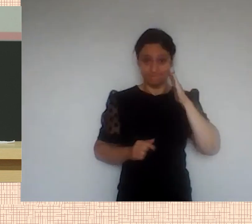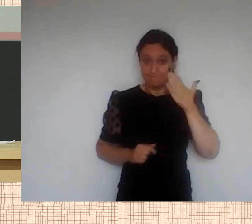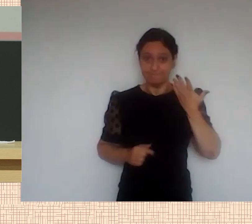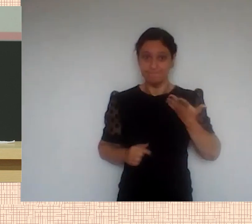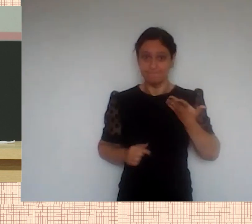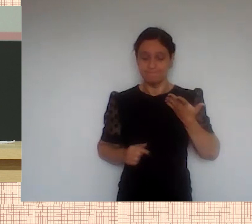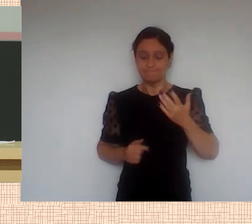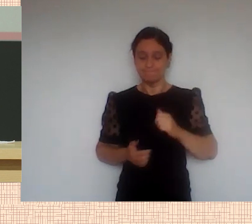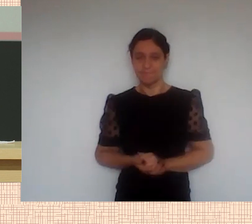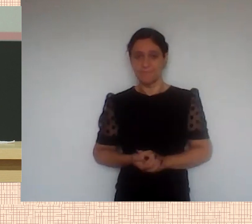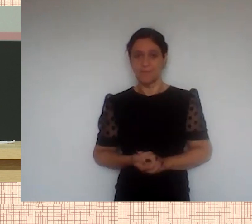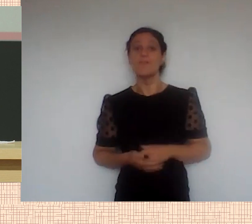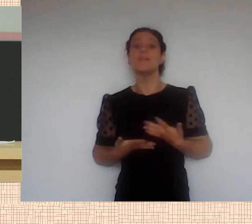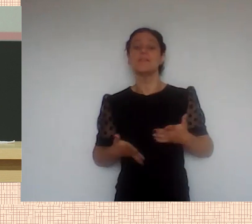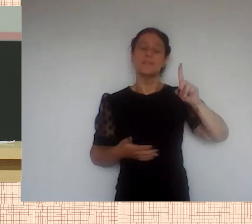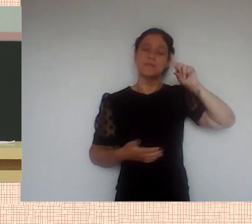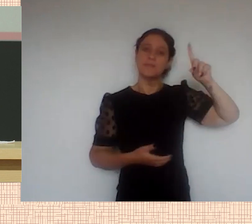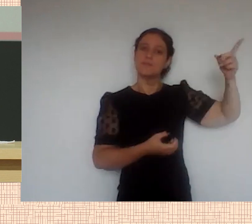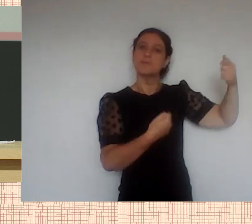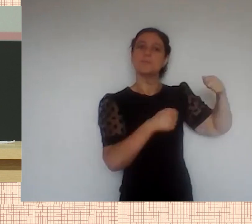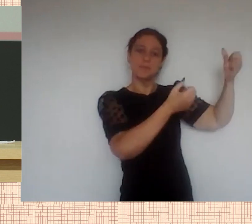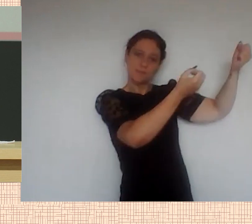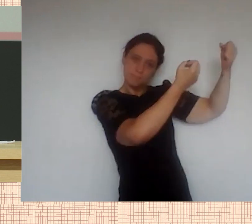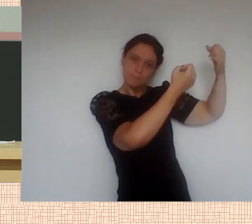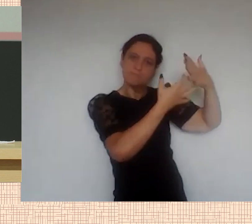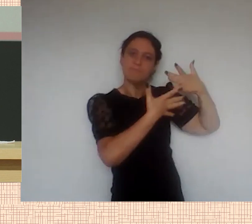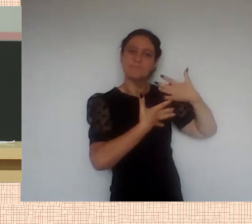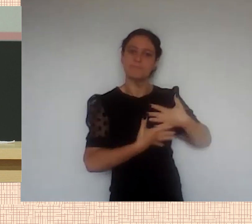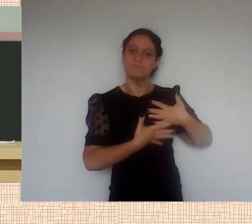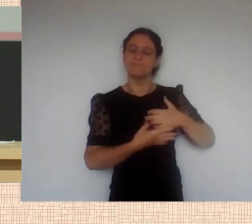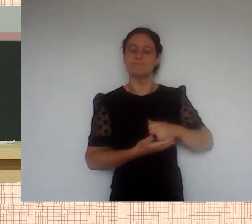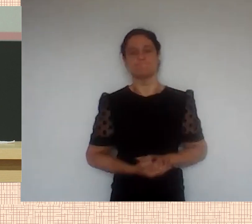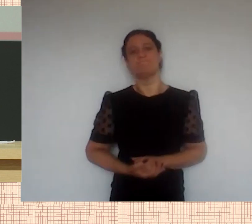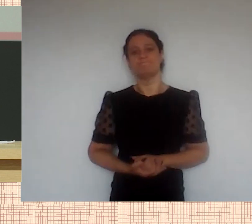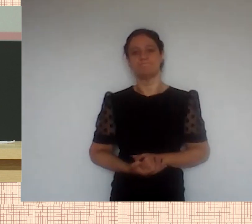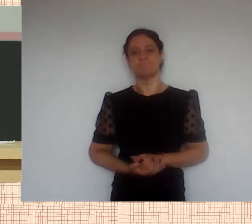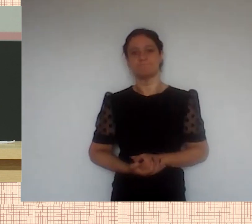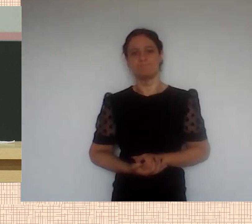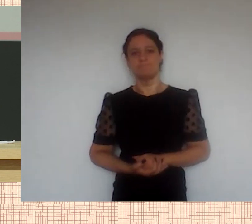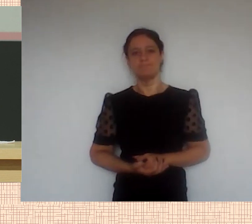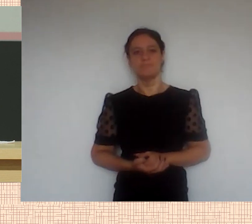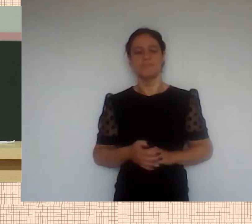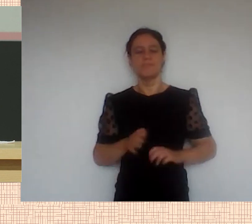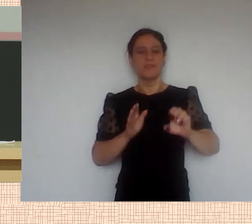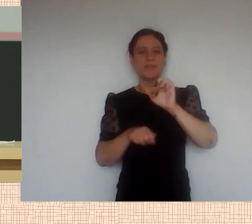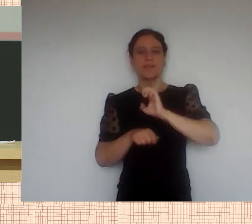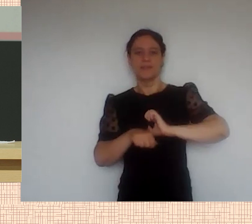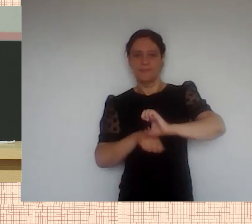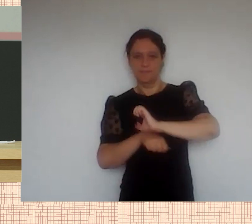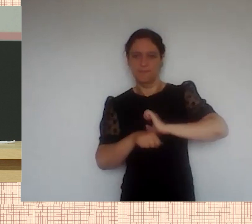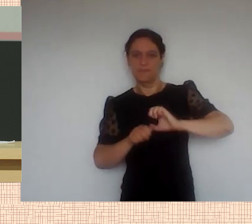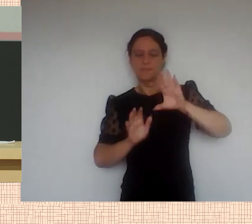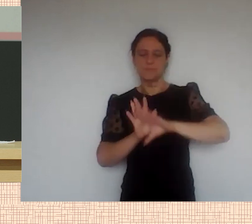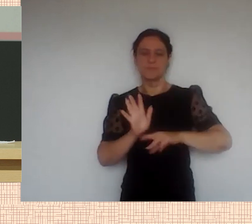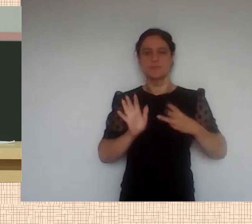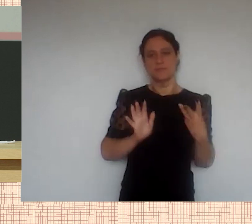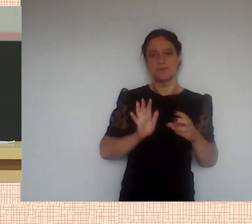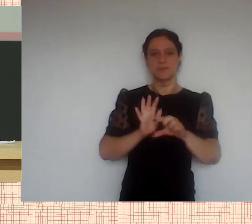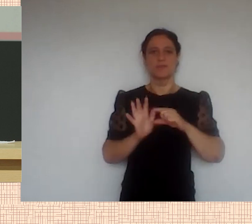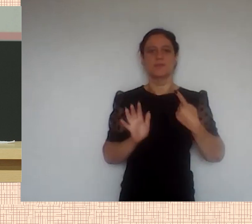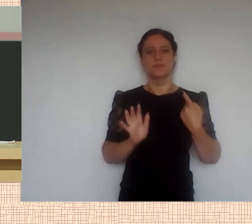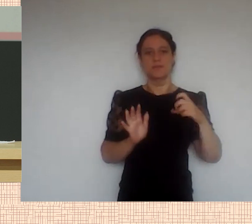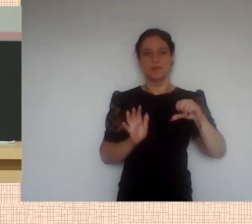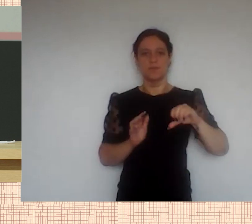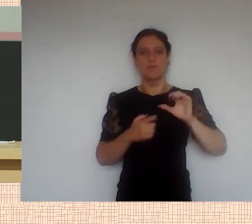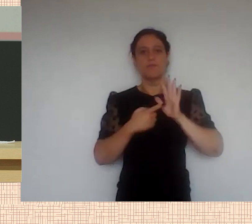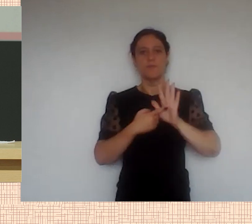encher novamente, irmãos, com toda a realidade de Deus. E Efésios 3, nós estamos lendo o